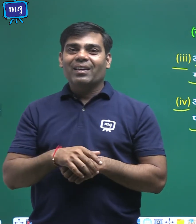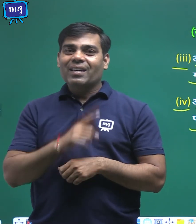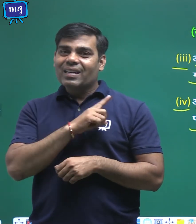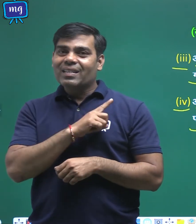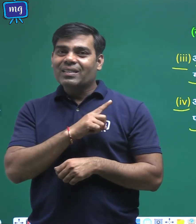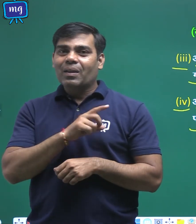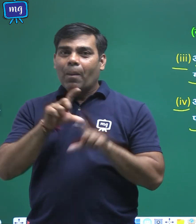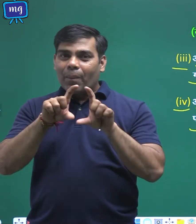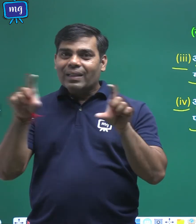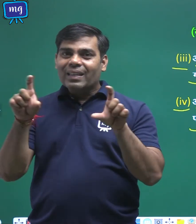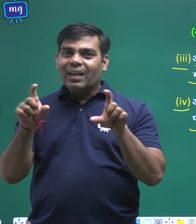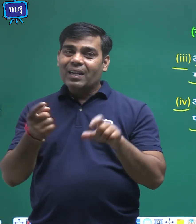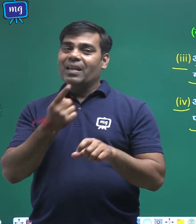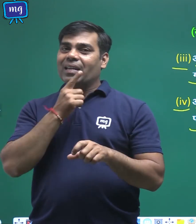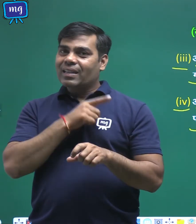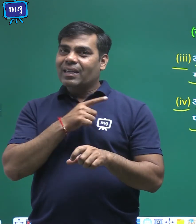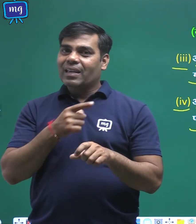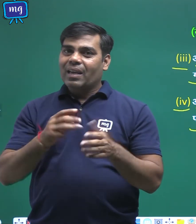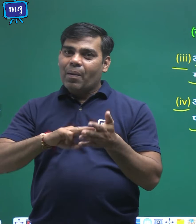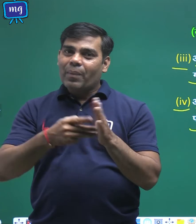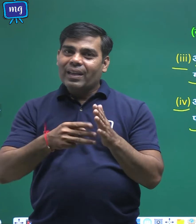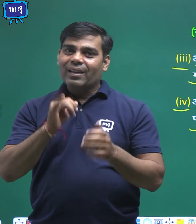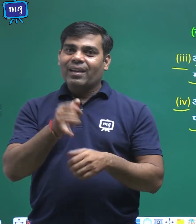का यही मतलब है।